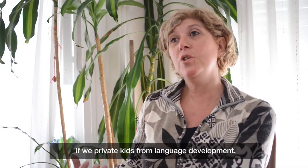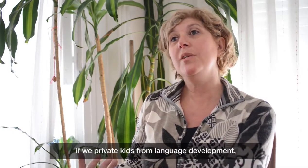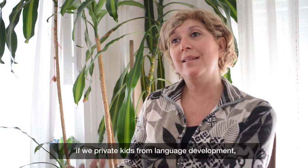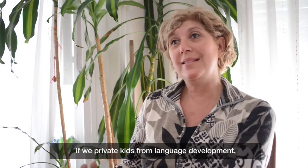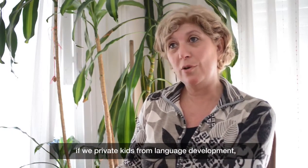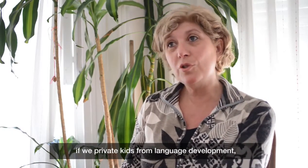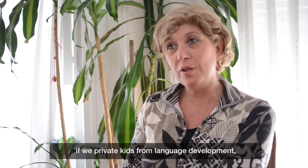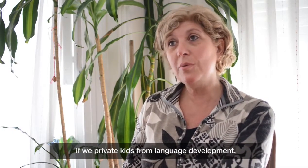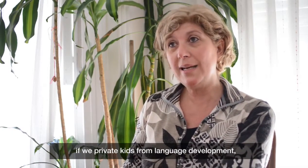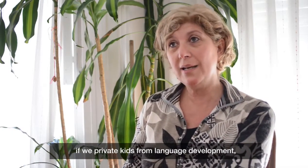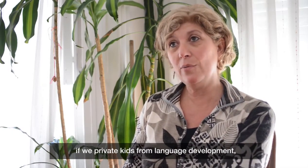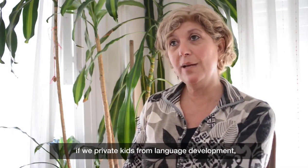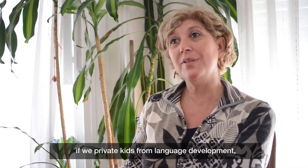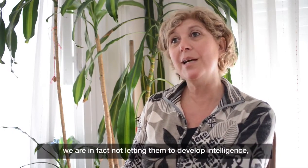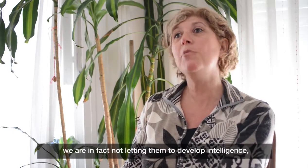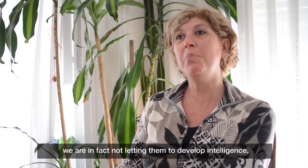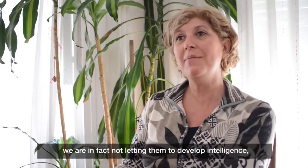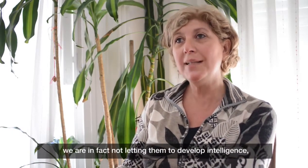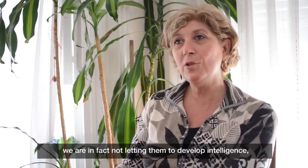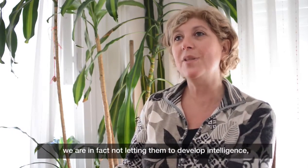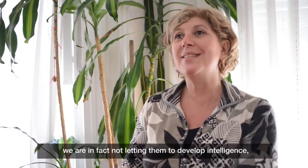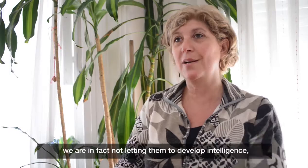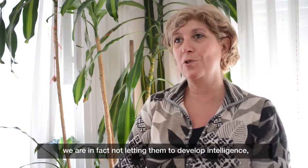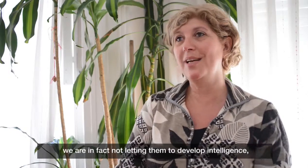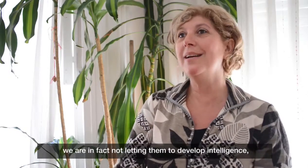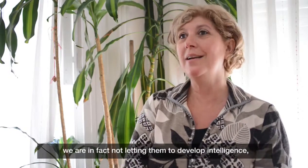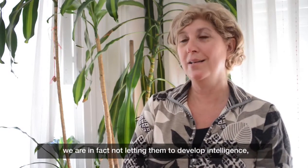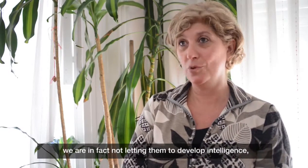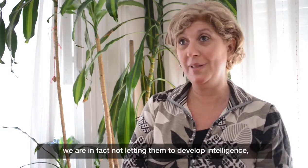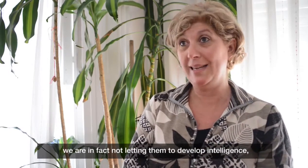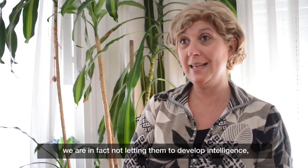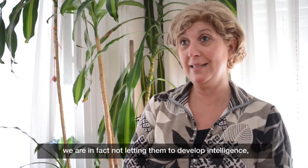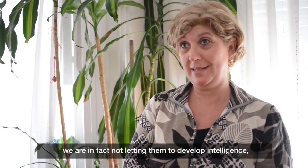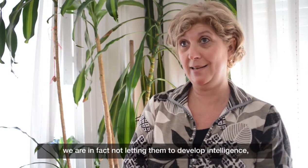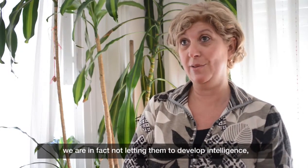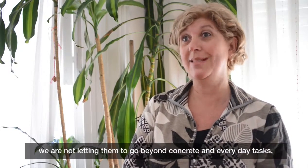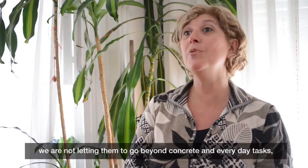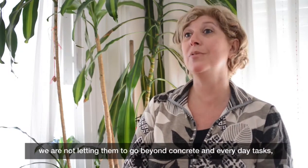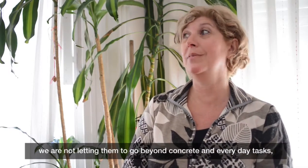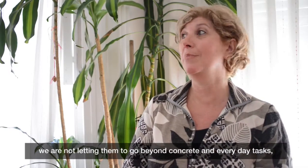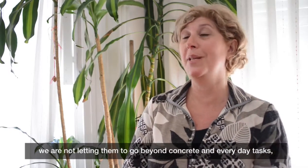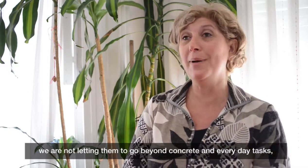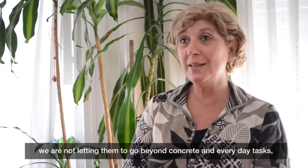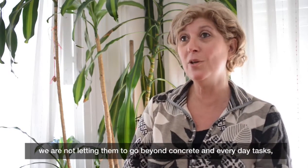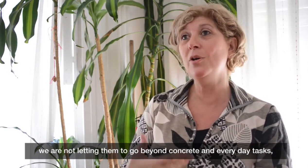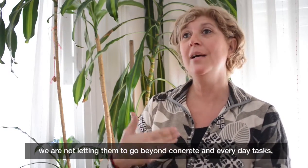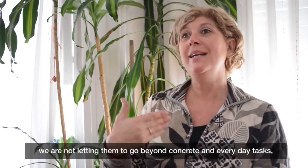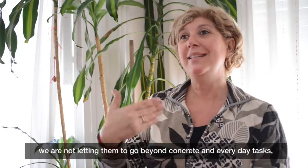y el desarrollo de una lengua, los estamos privando de desarrollar su inteligencia. Los estamos privando de